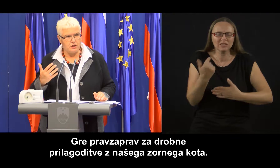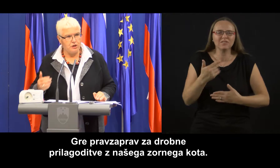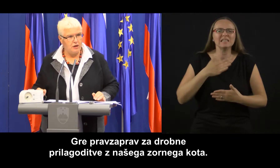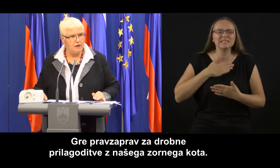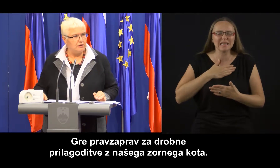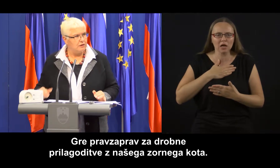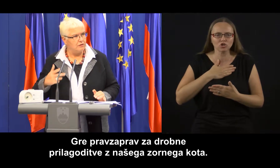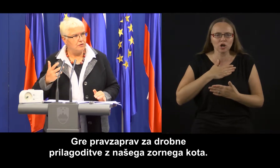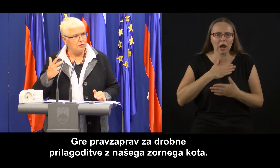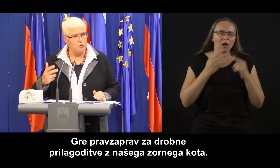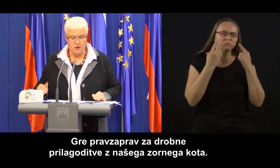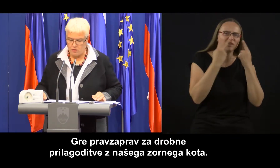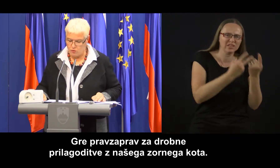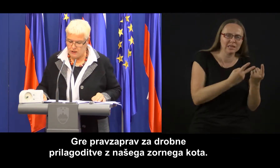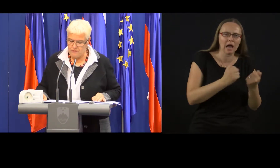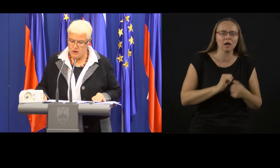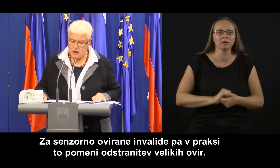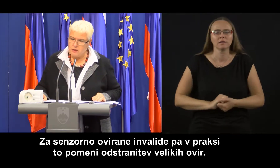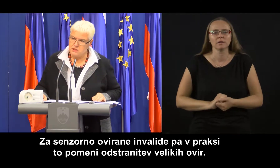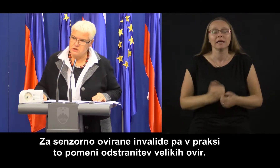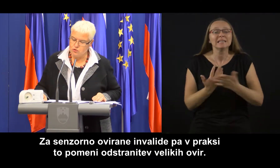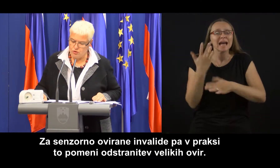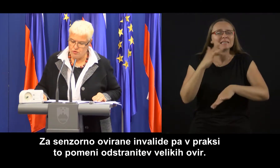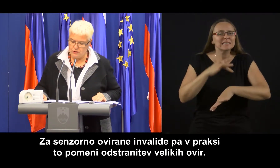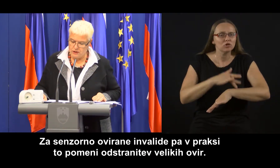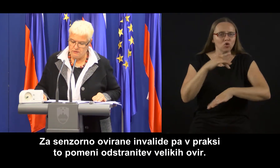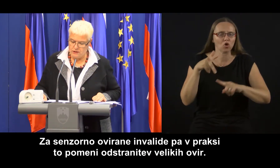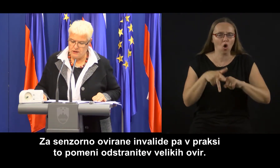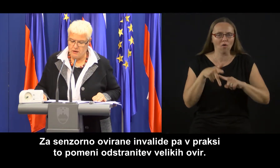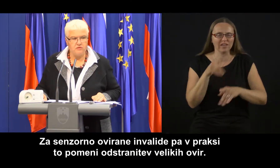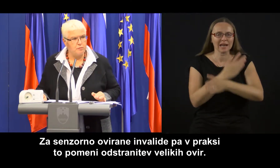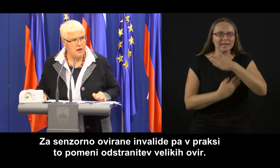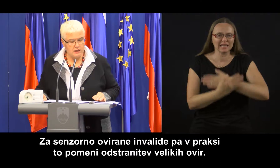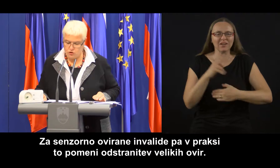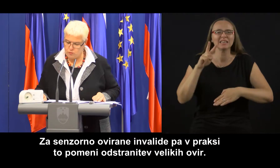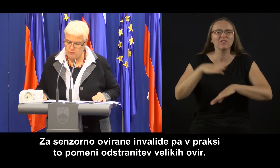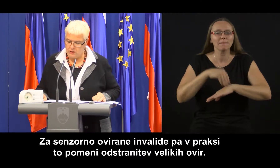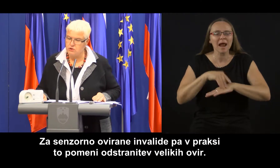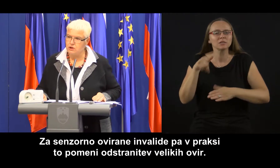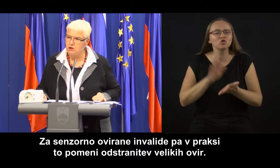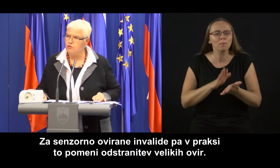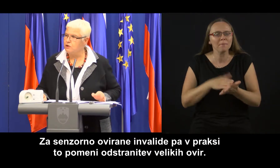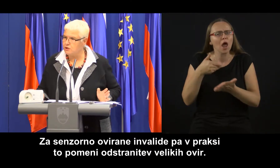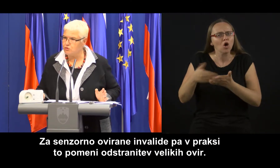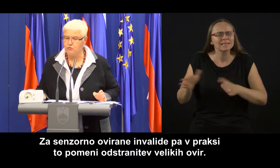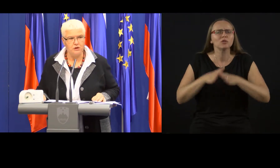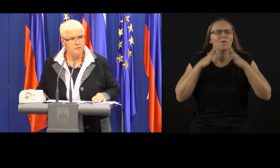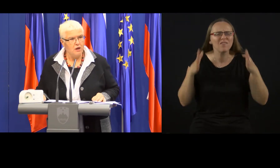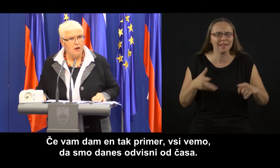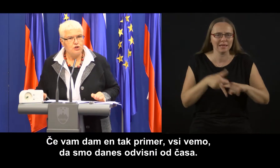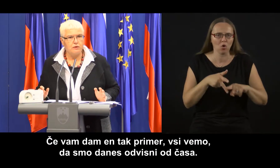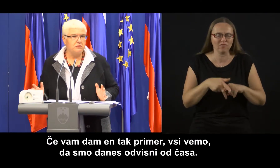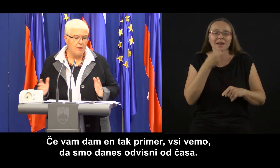z našega zornega kota. Za senzorno ovirane invalide pa v praksi to pomeni odstranitev velikih